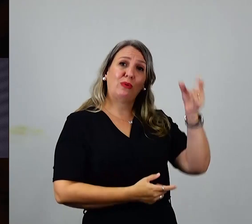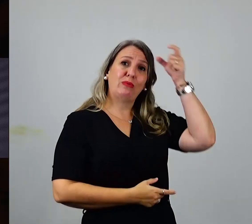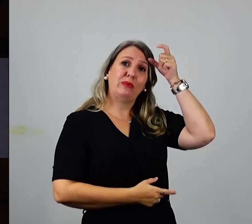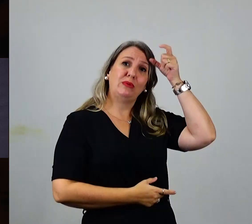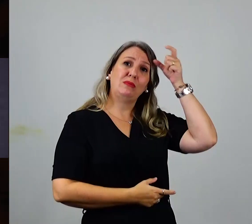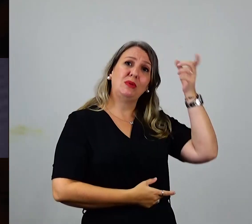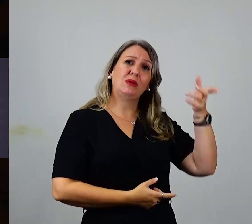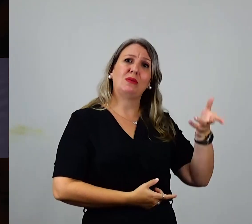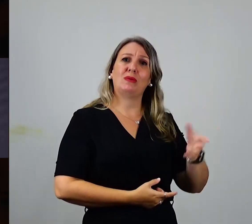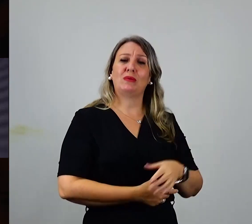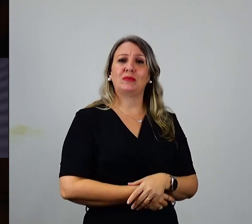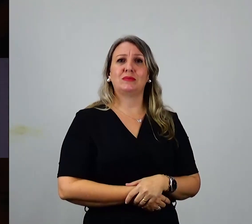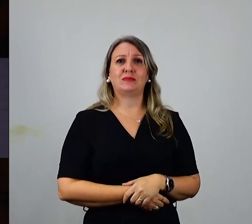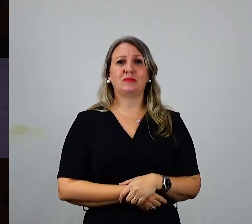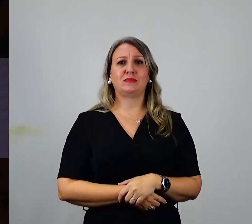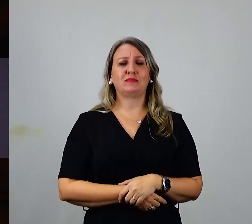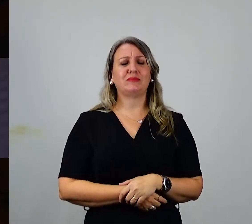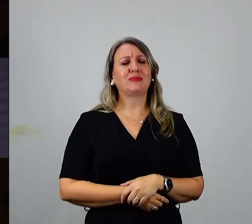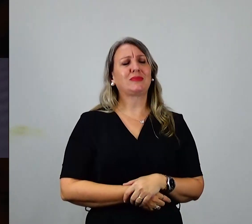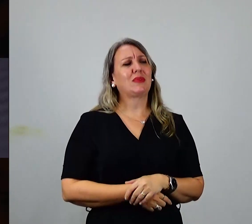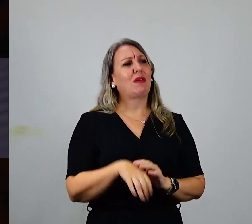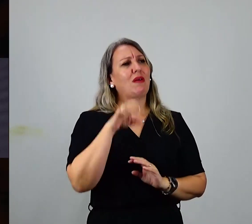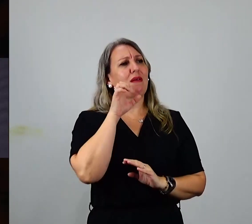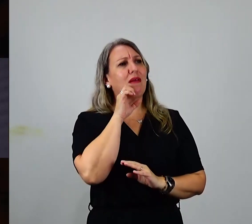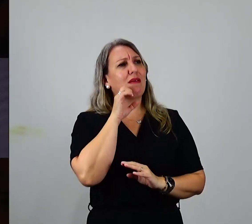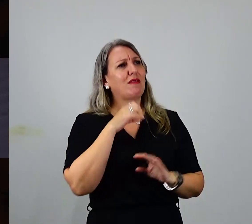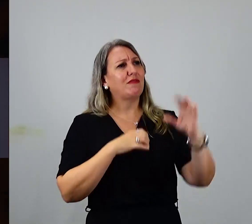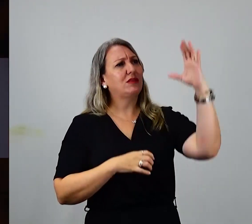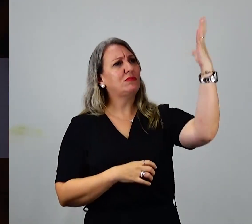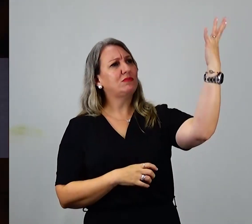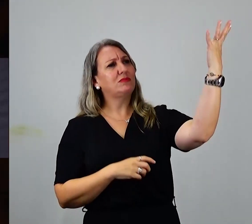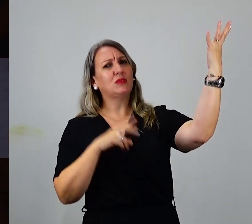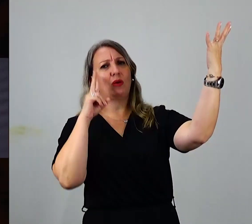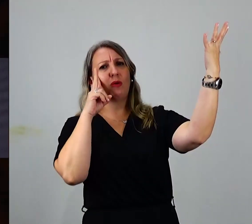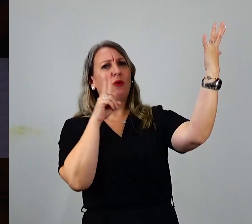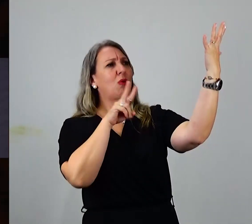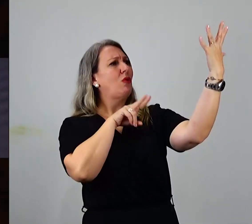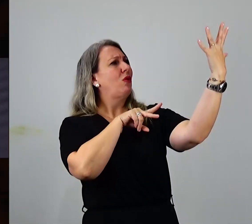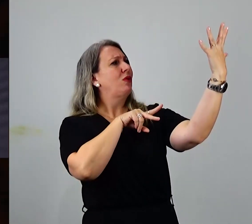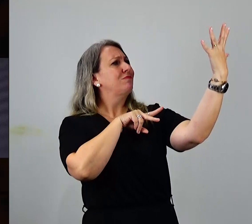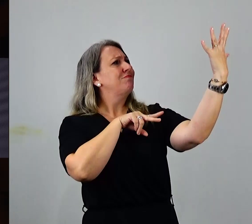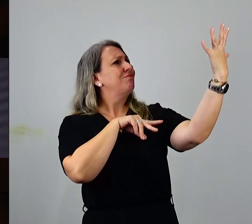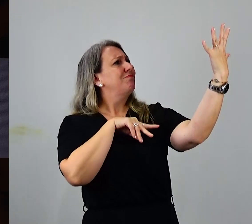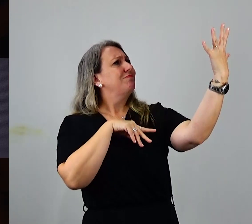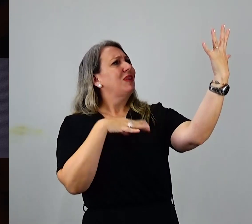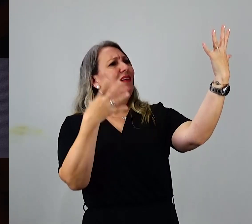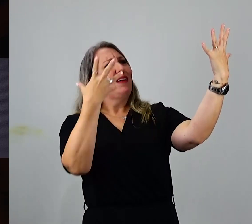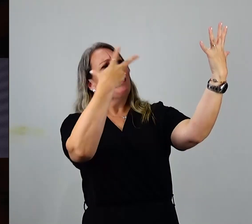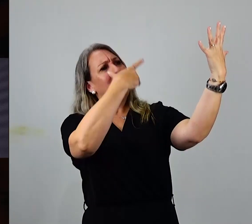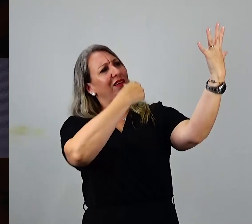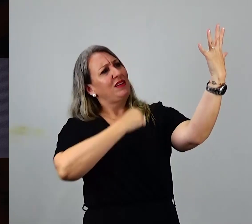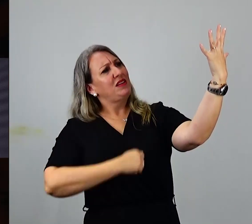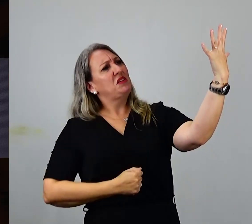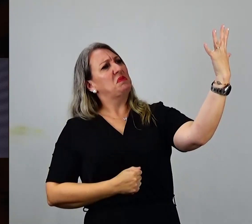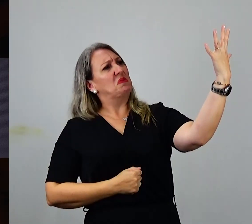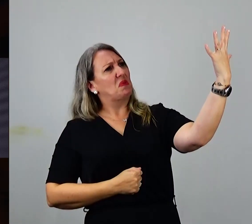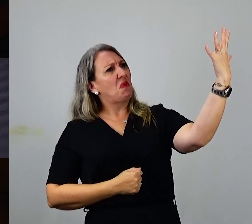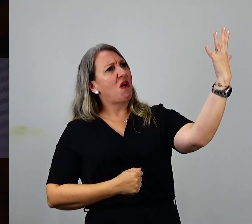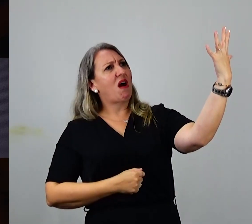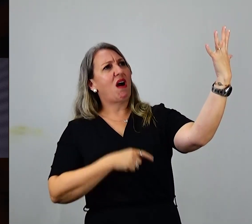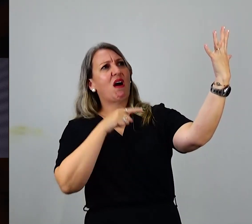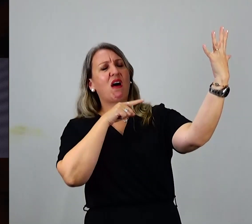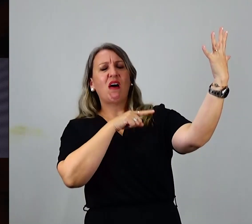agradável, e falou assim, mas olha só, Deus me enganou.